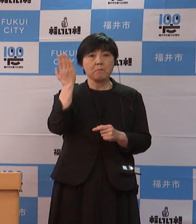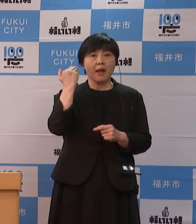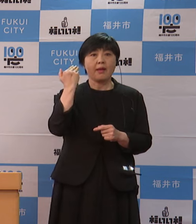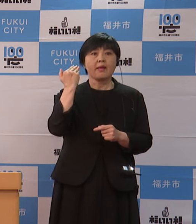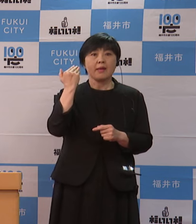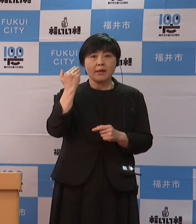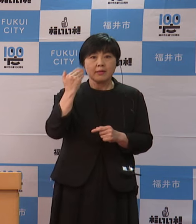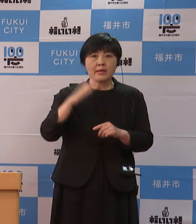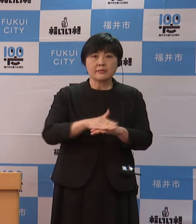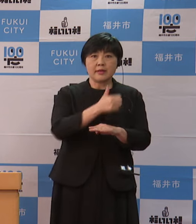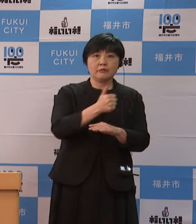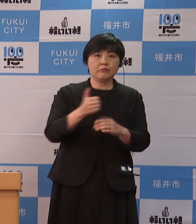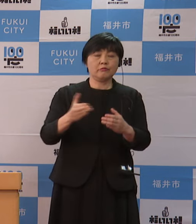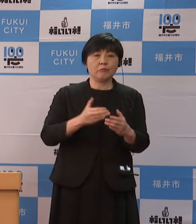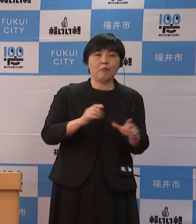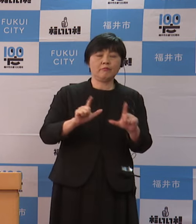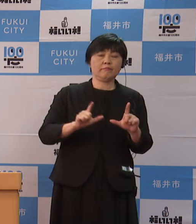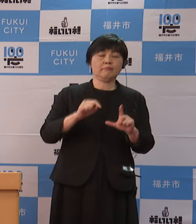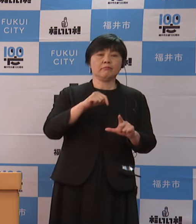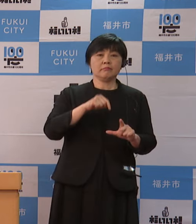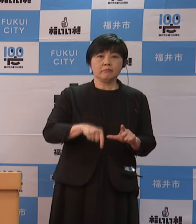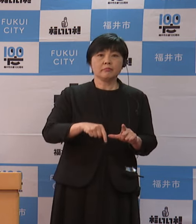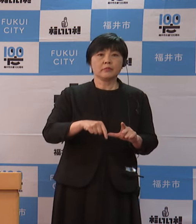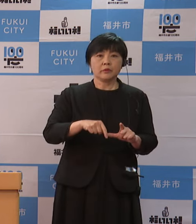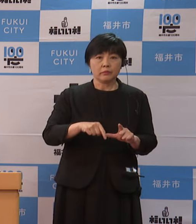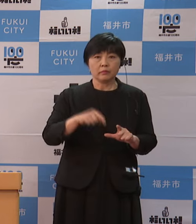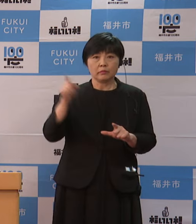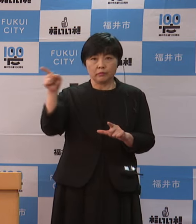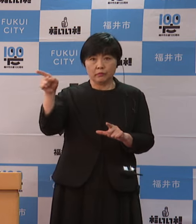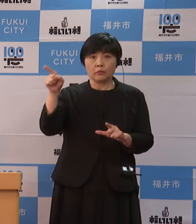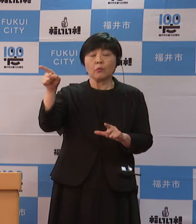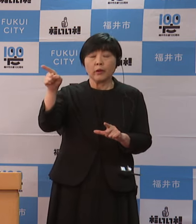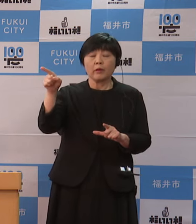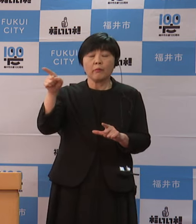けれども、大体四国と同じくらいの面積で、